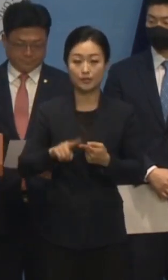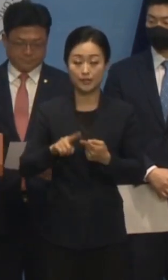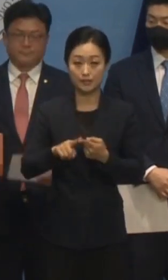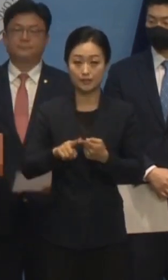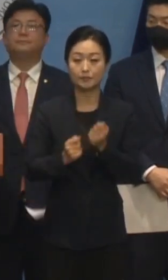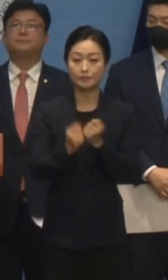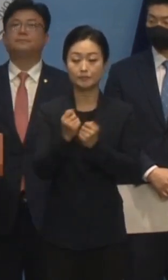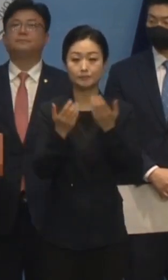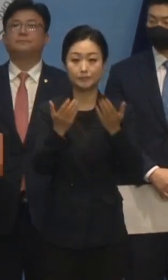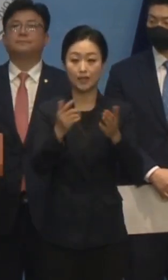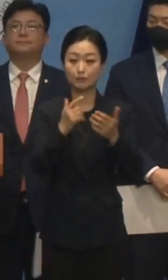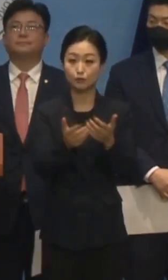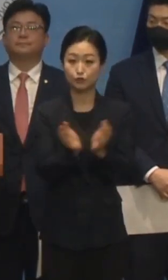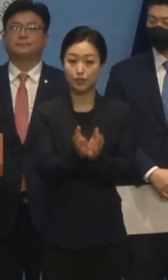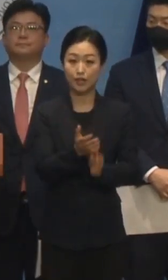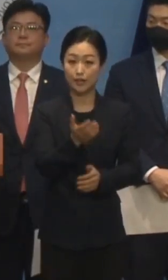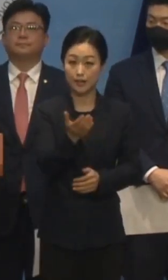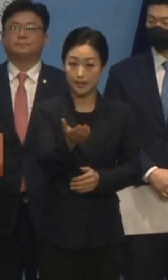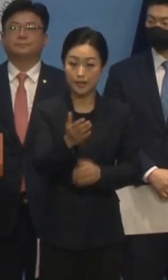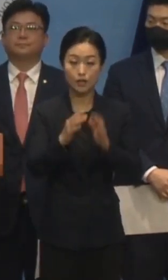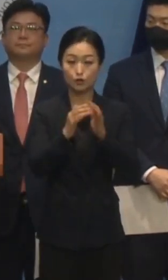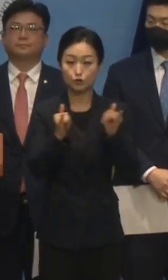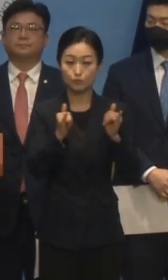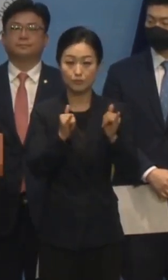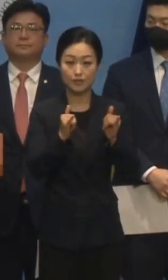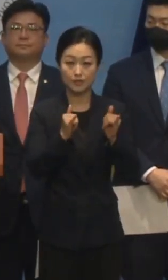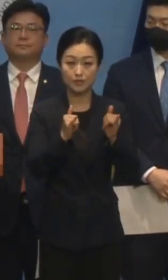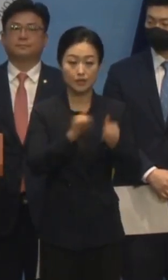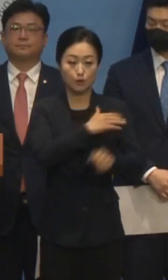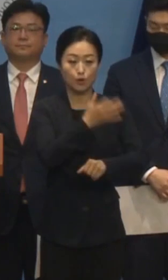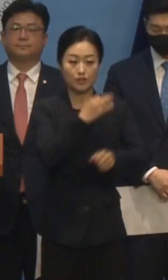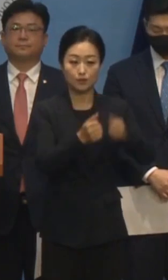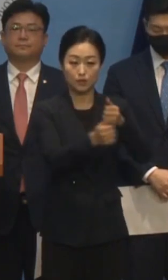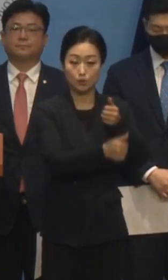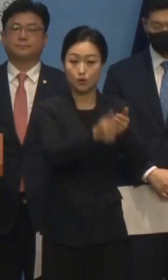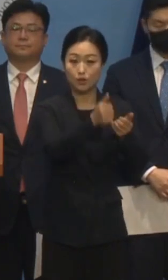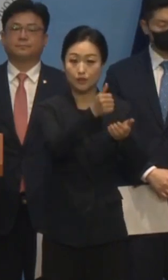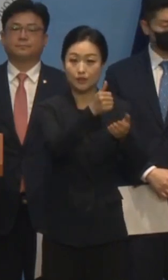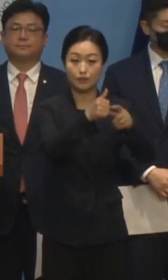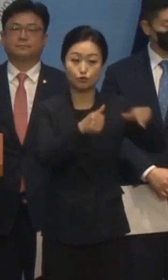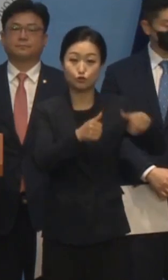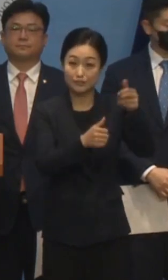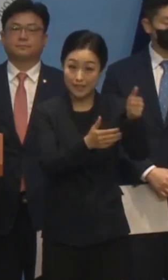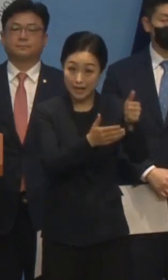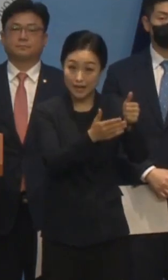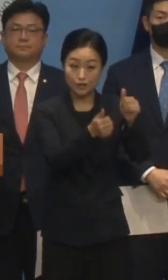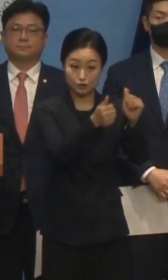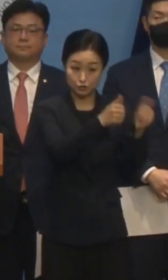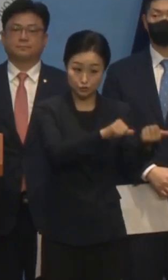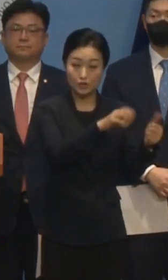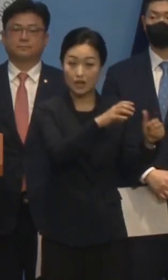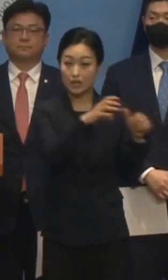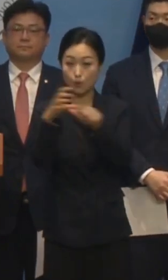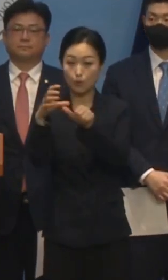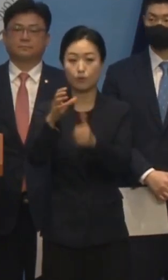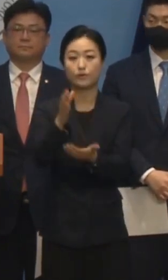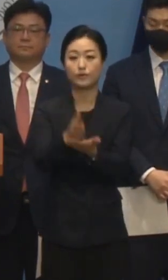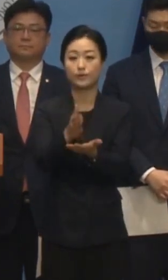민주당은 더 이상 권익위 국장의 안타까운 죽음을 정쟁화 수단으로 삼지